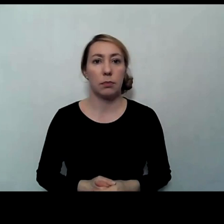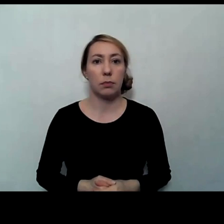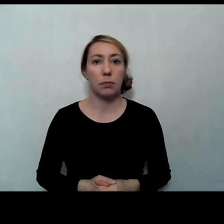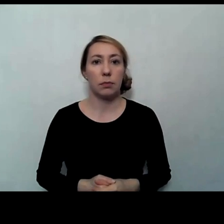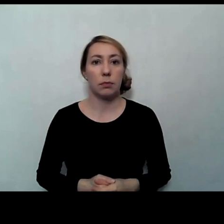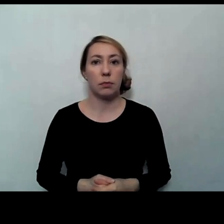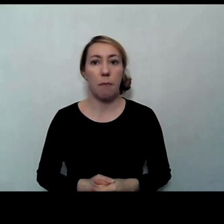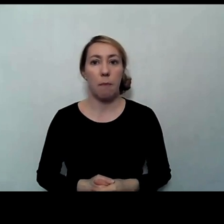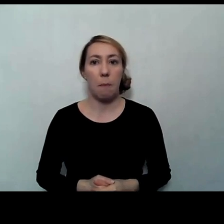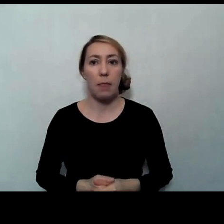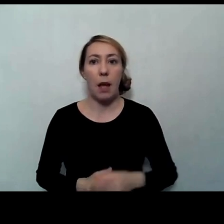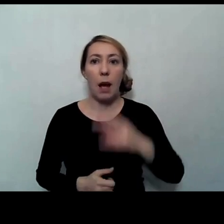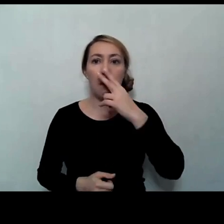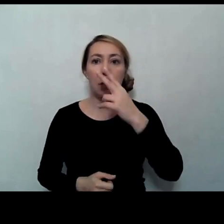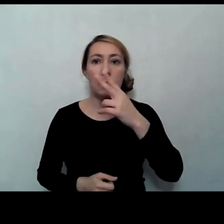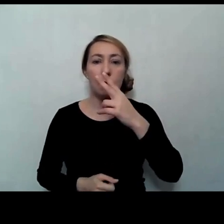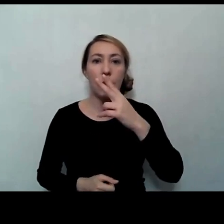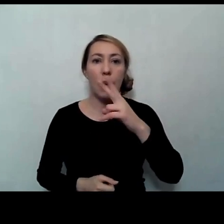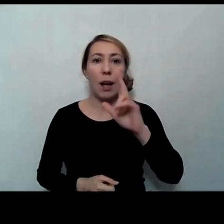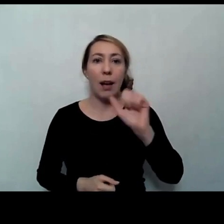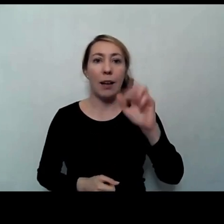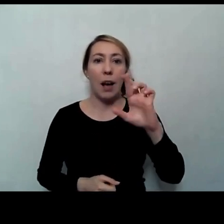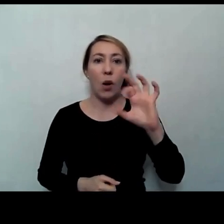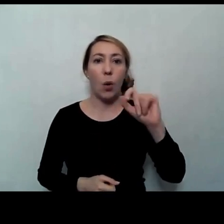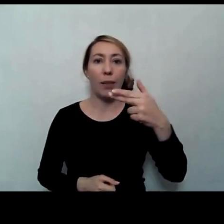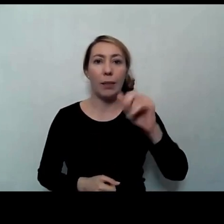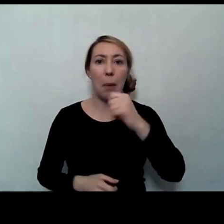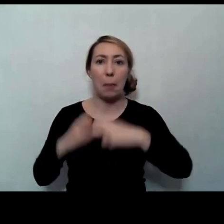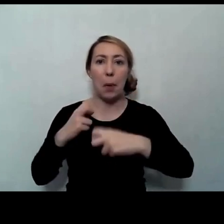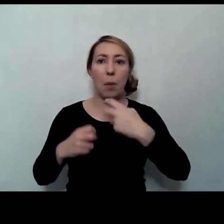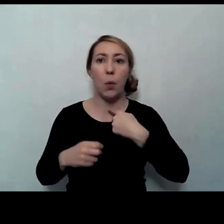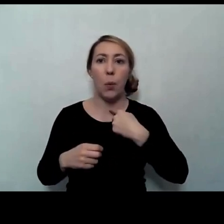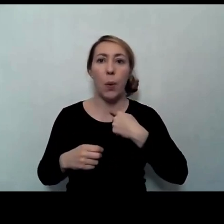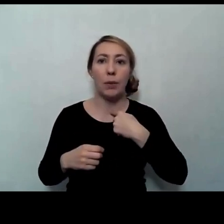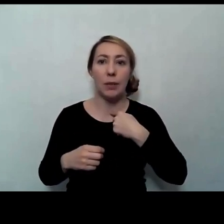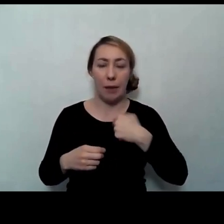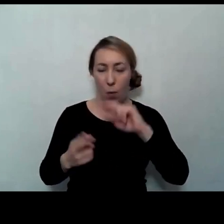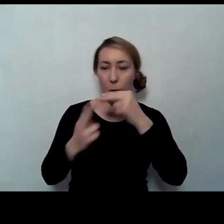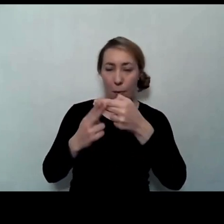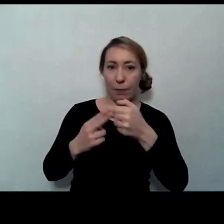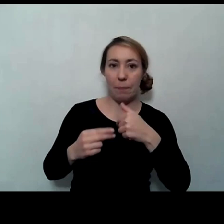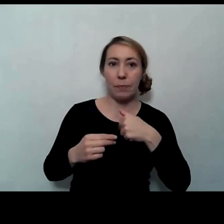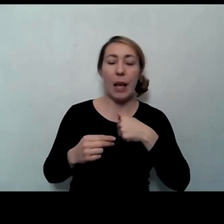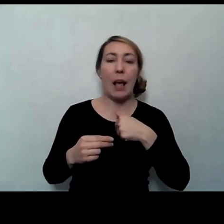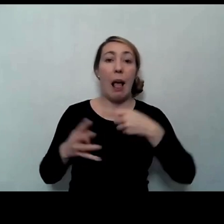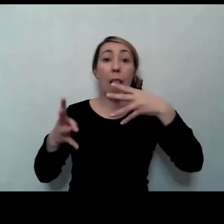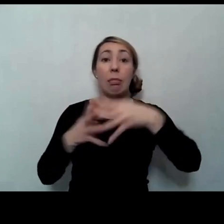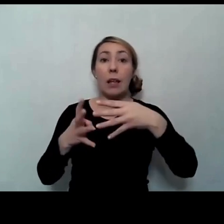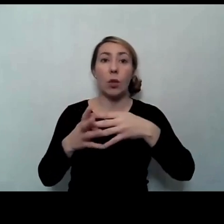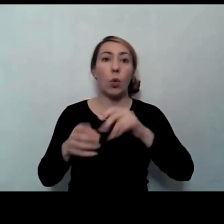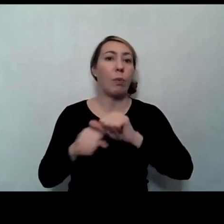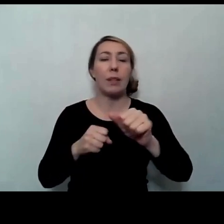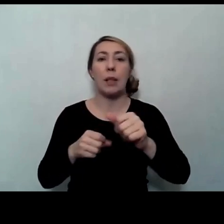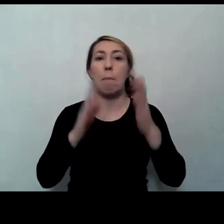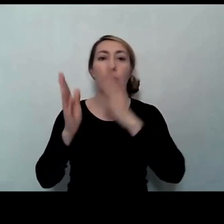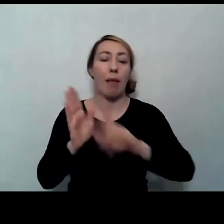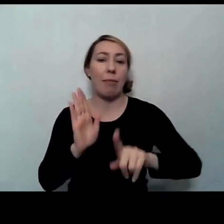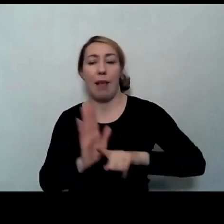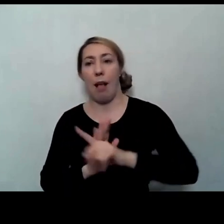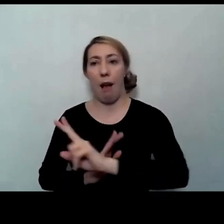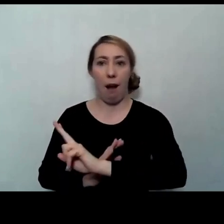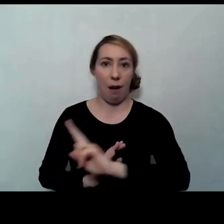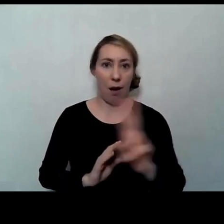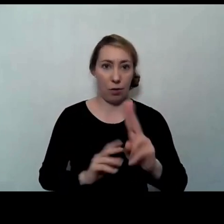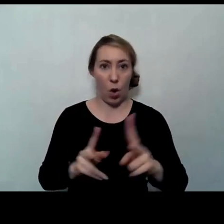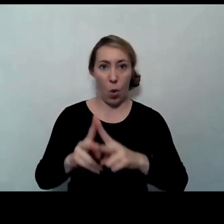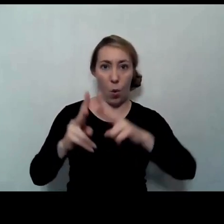Ponieważ widzę, że Karolina ma problemy głosowe, to zacznę odpowiadać. A zatem test nie jest przygotowany dla wszystkich, jeżeli chodzi